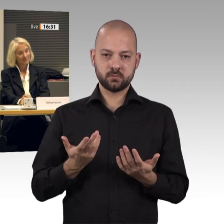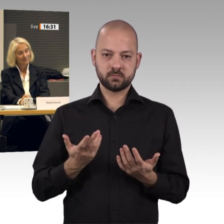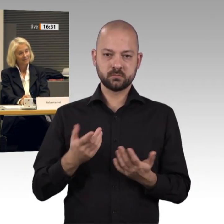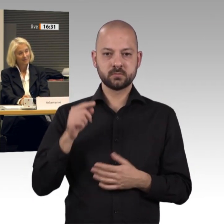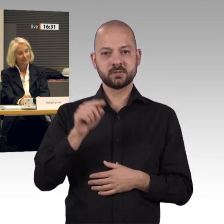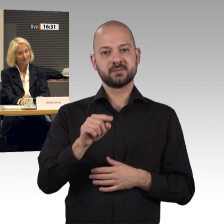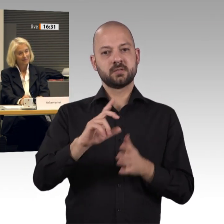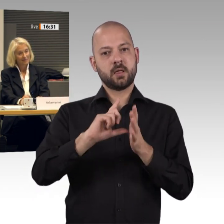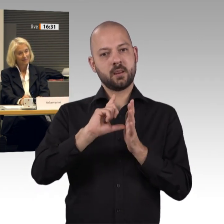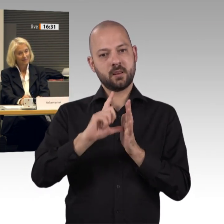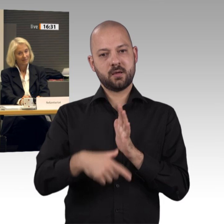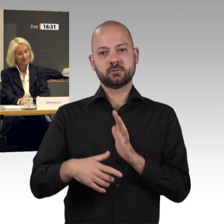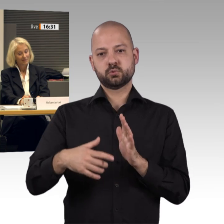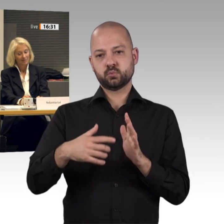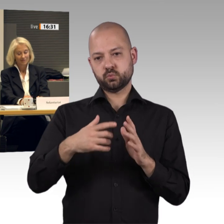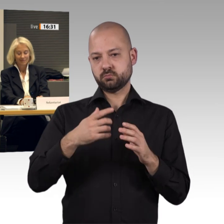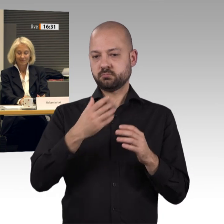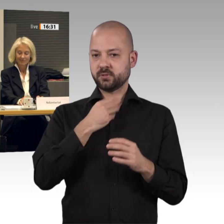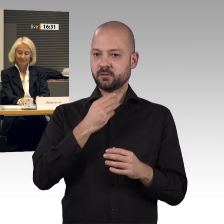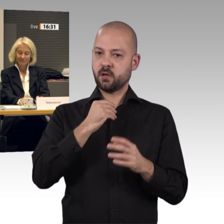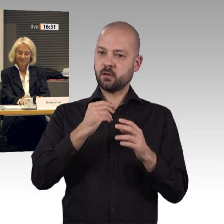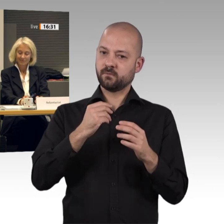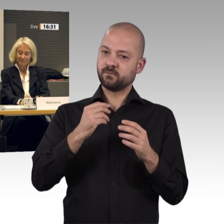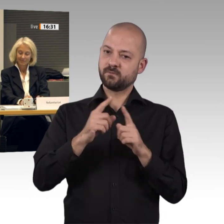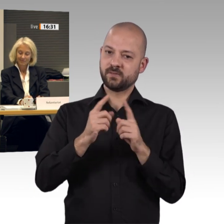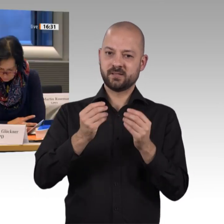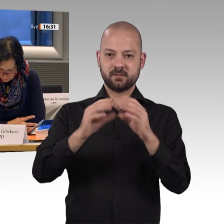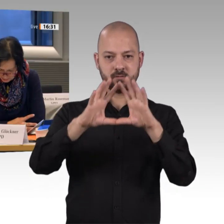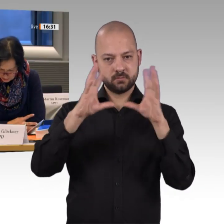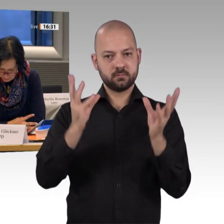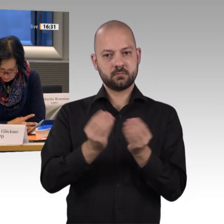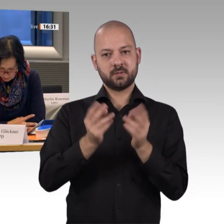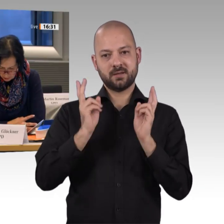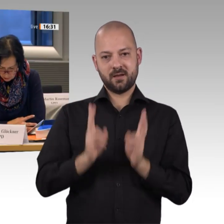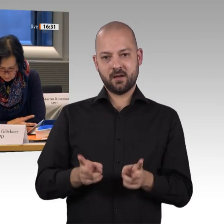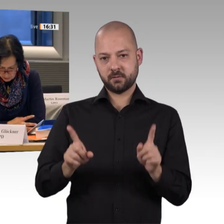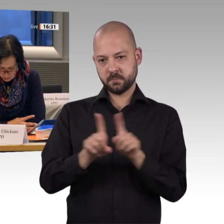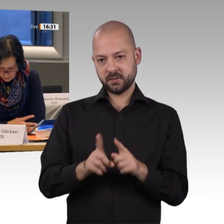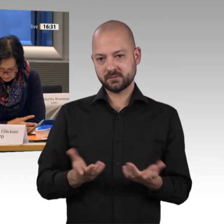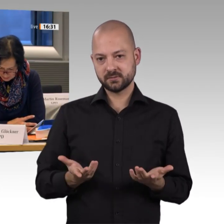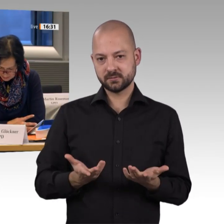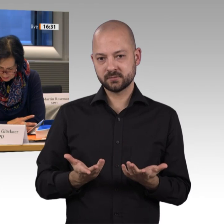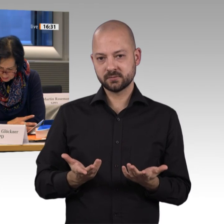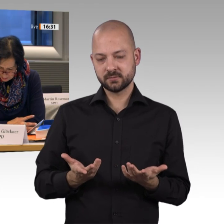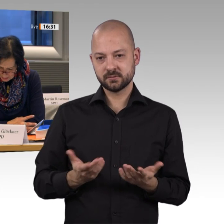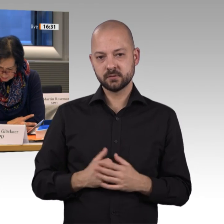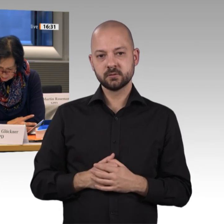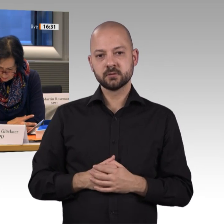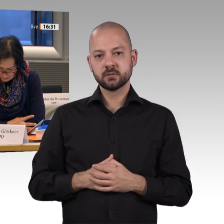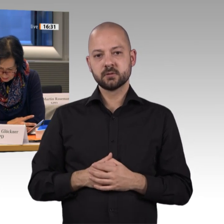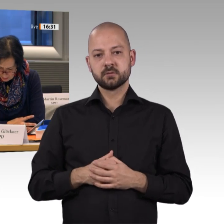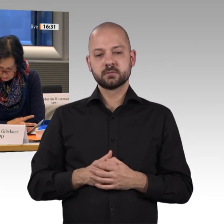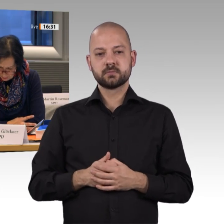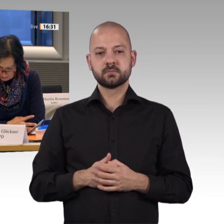den VDK und es geht nochmal um die Erhöhung der Fördermittel auf 65 Millionen Euro für die unabhängige